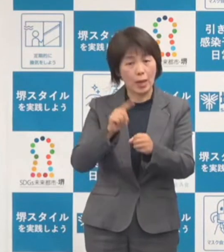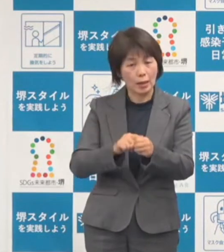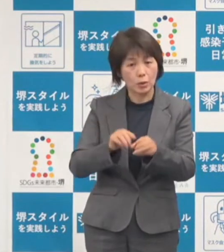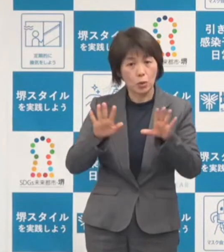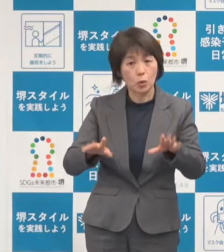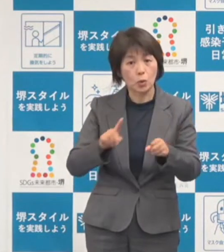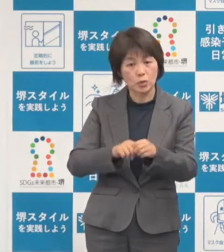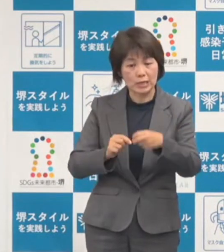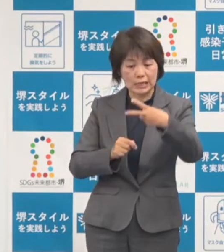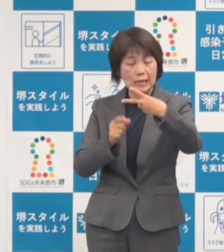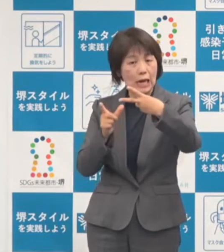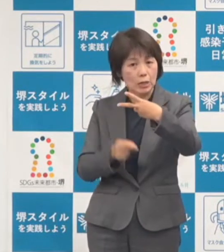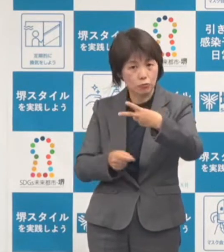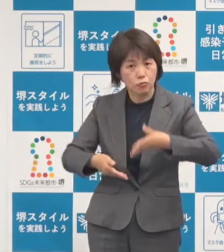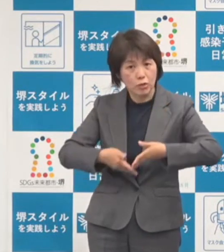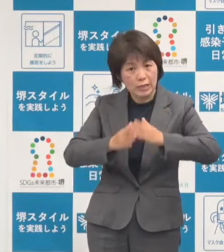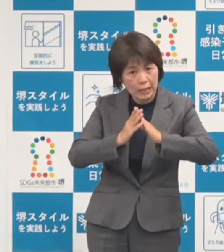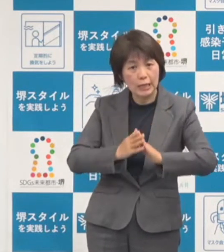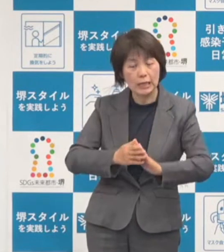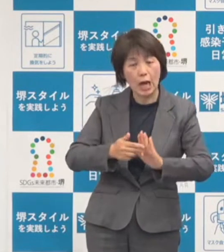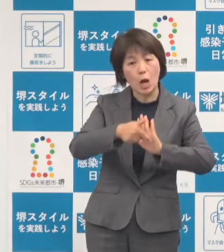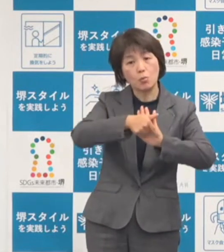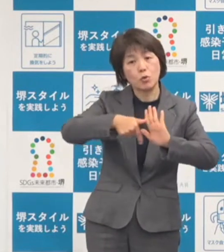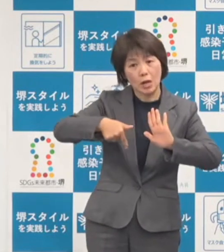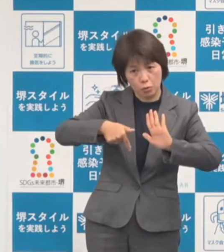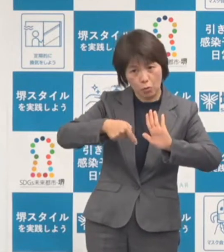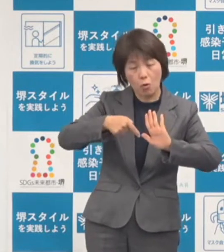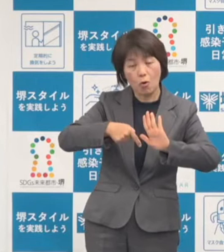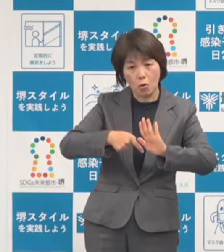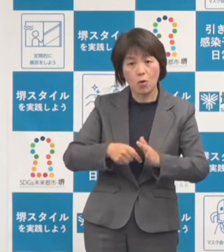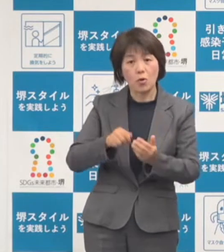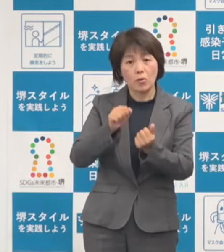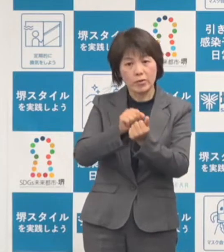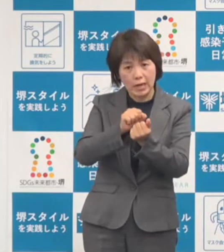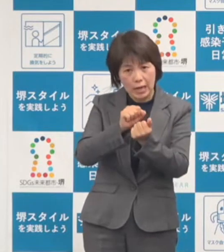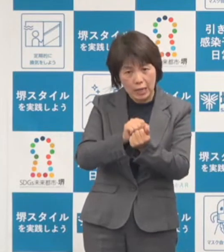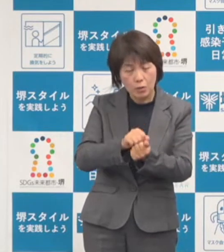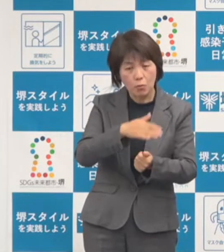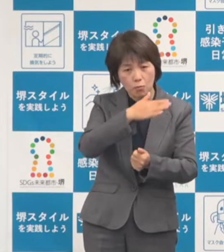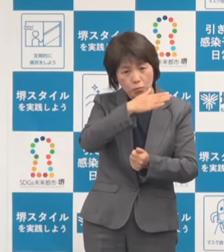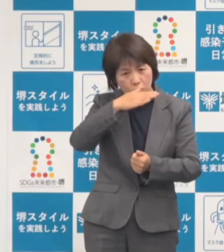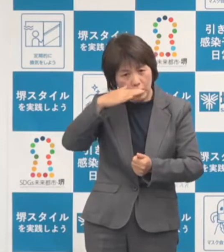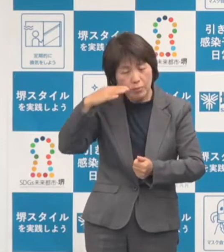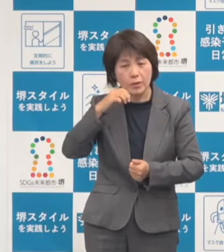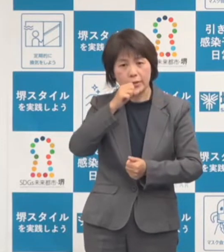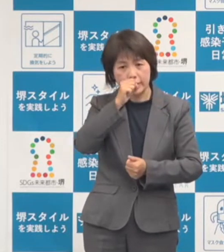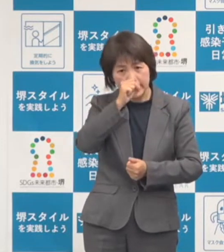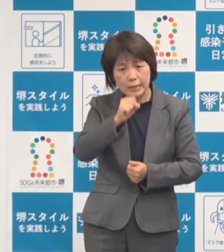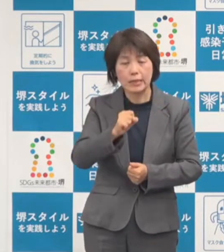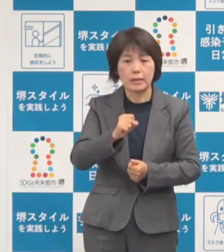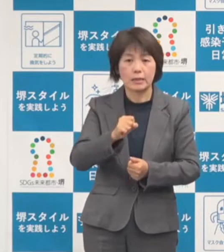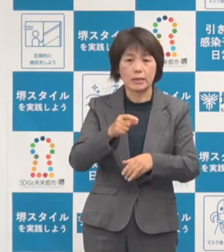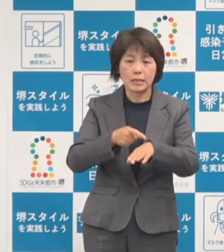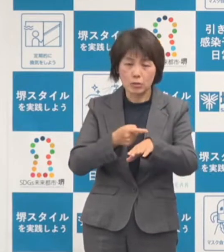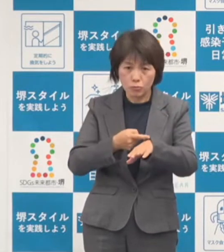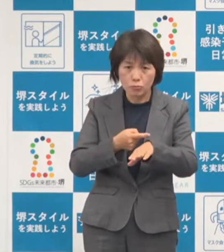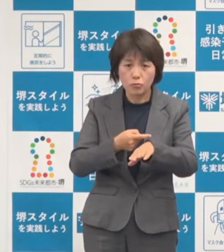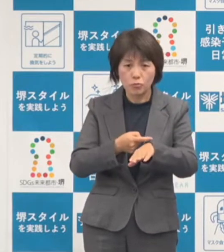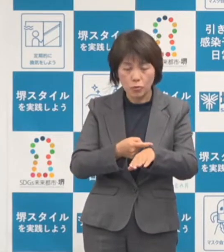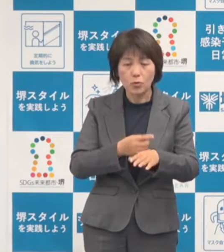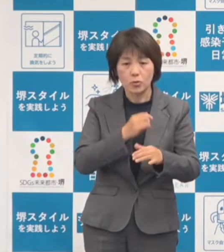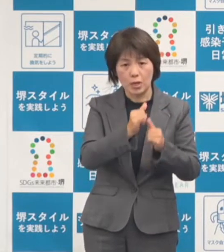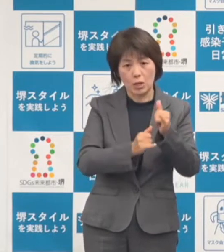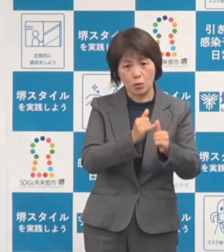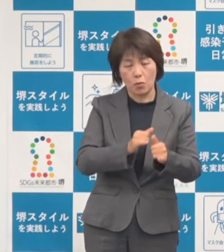新しく立ち上げたブランドです。堺の上質かつ優れた伝統の技を多くの方に知っていただ